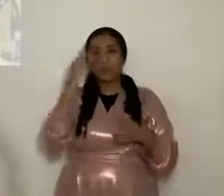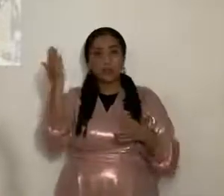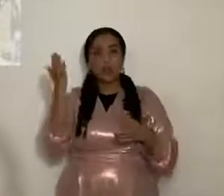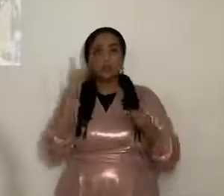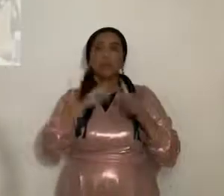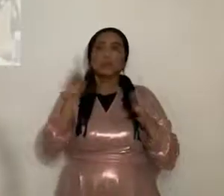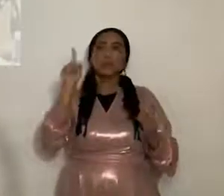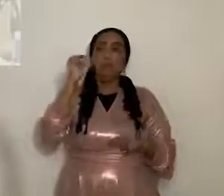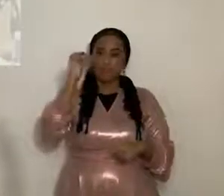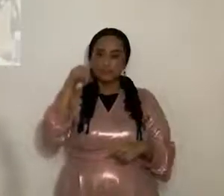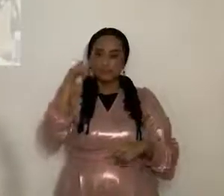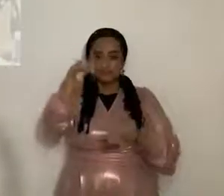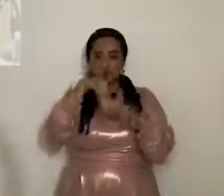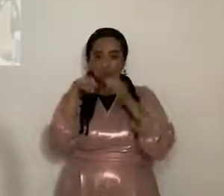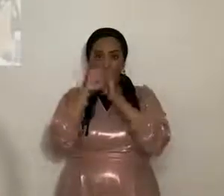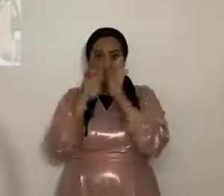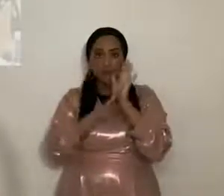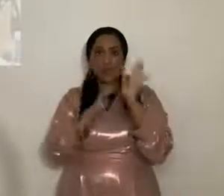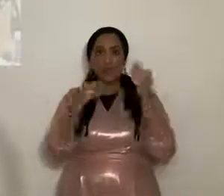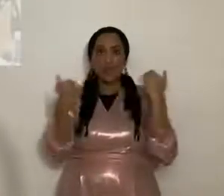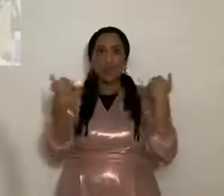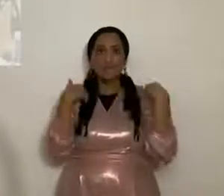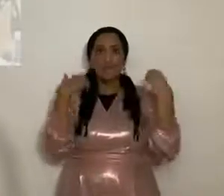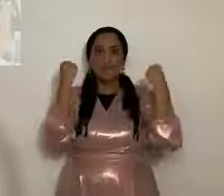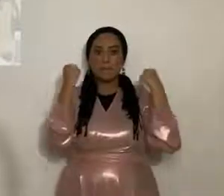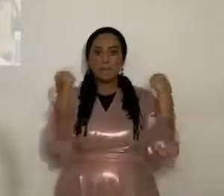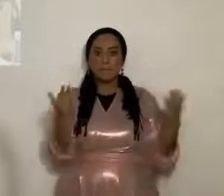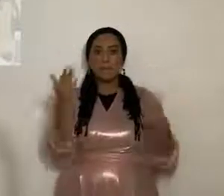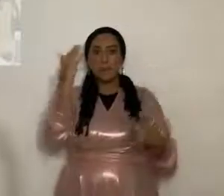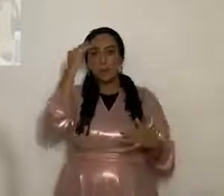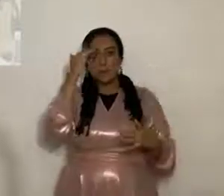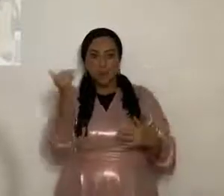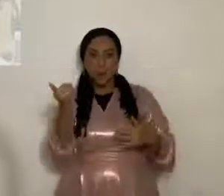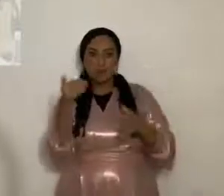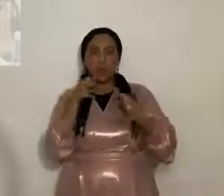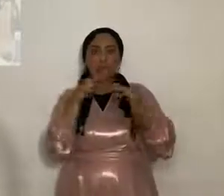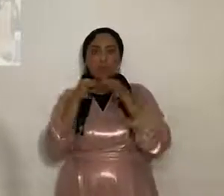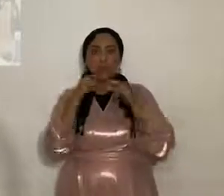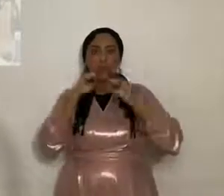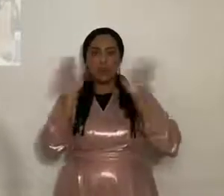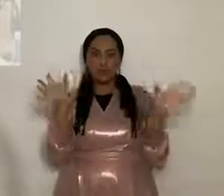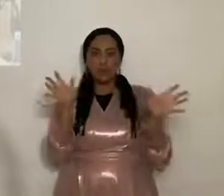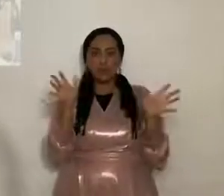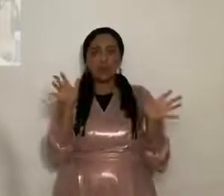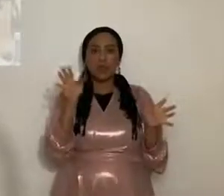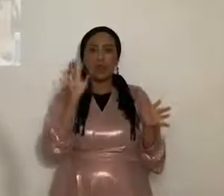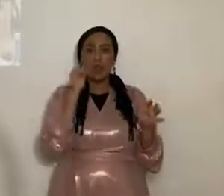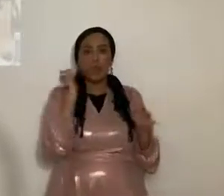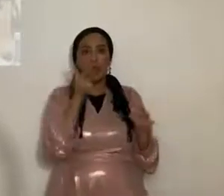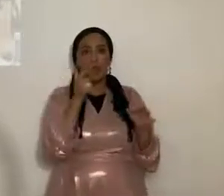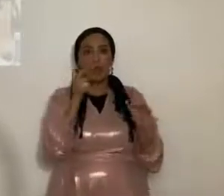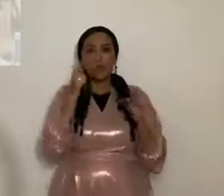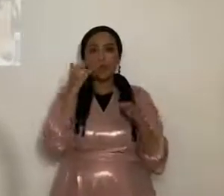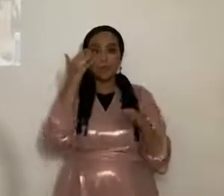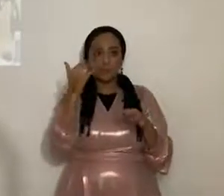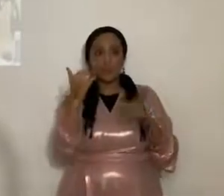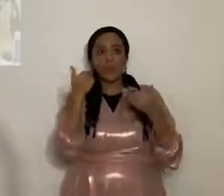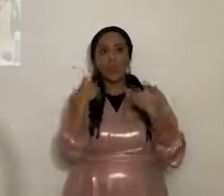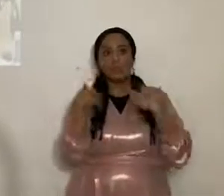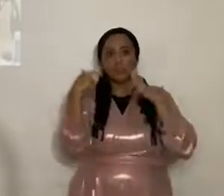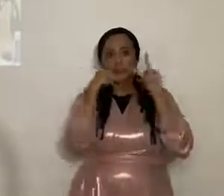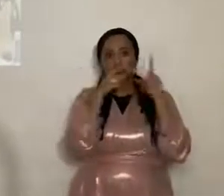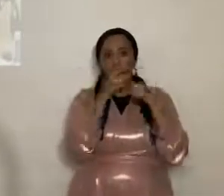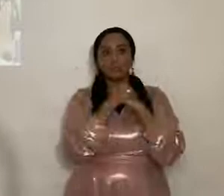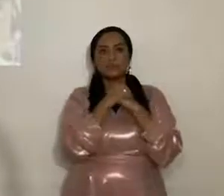pero ciertamente en la Biblia hay muchos porqués explicados, y cada porqué tiene una